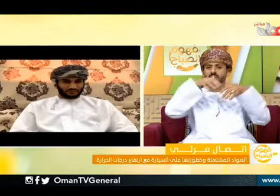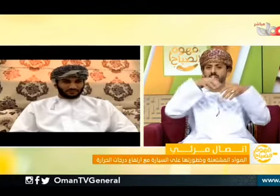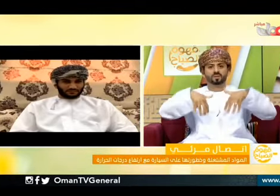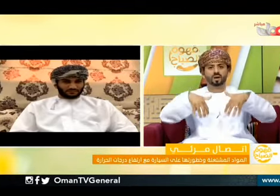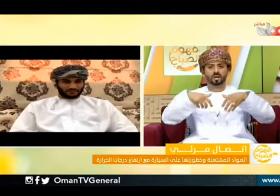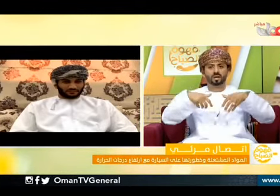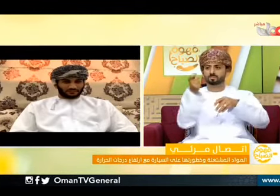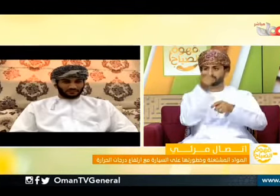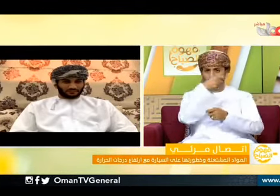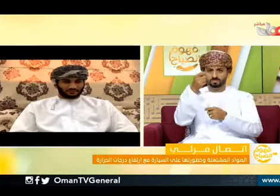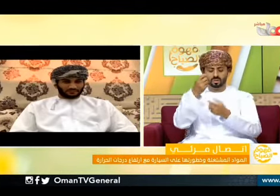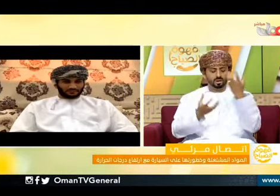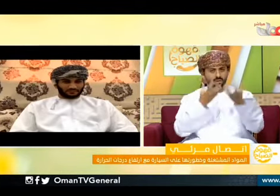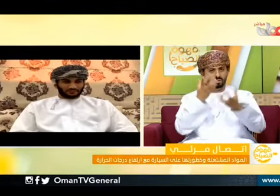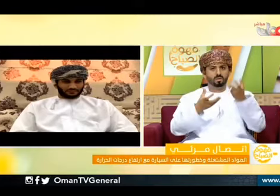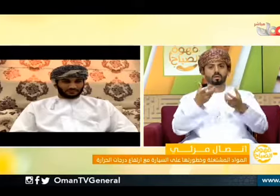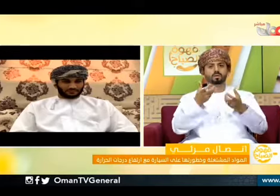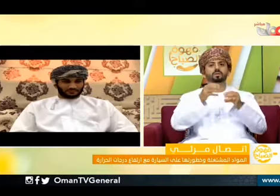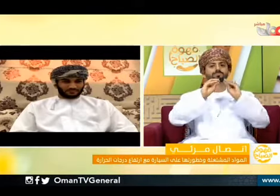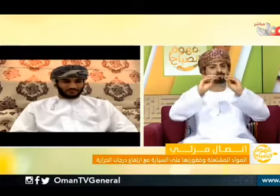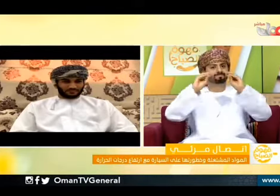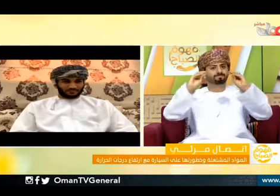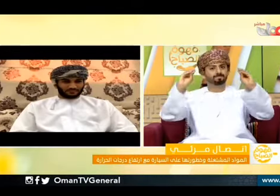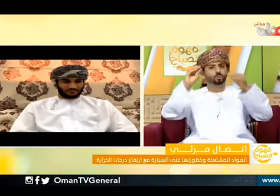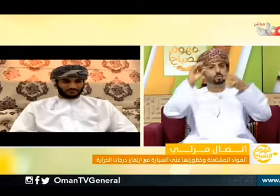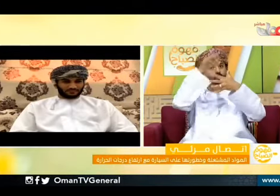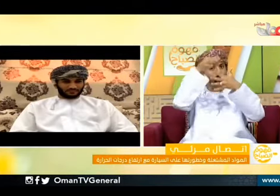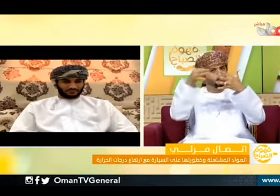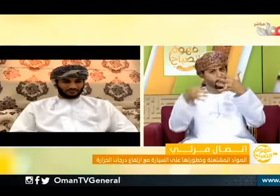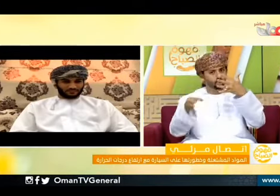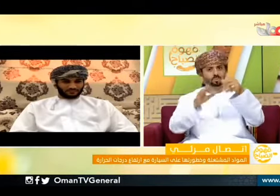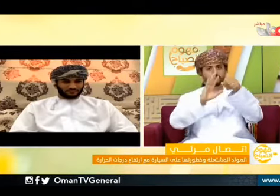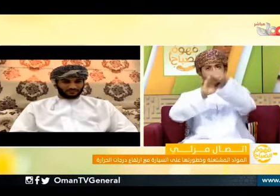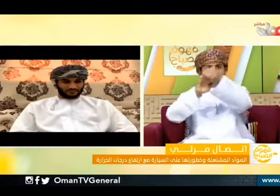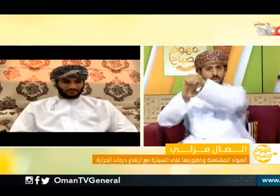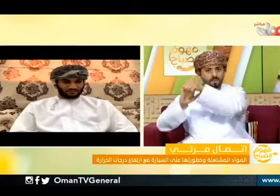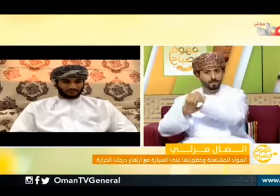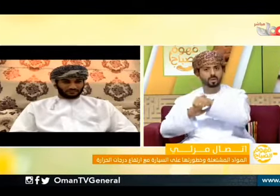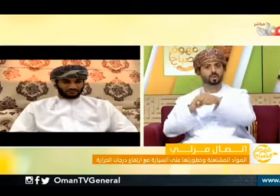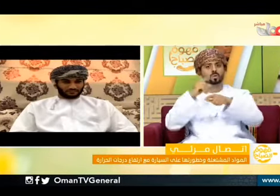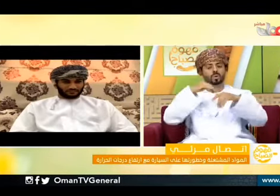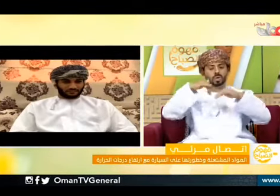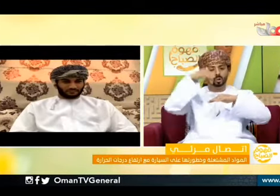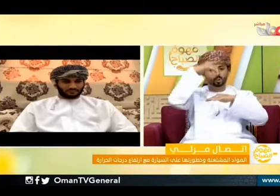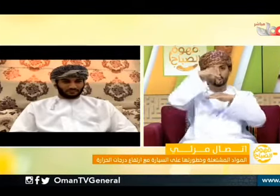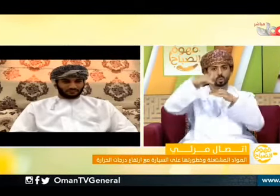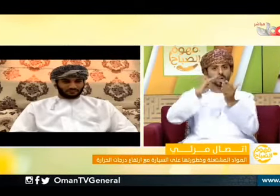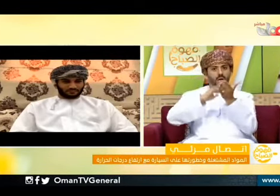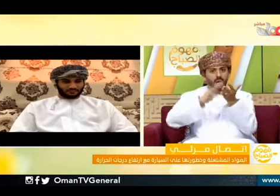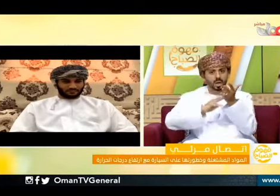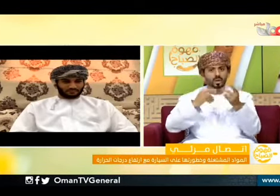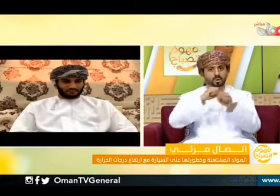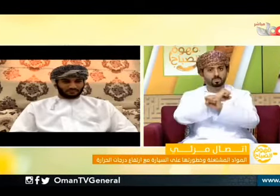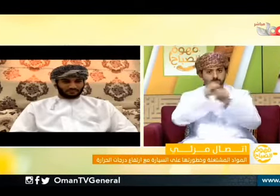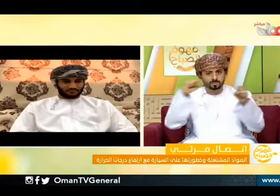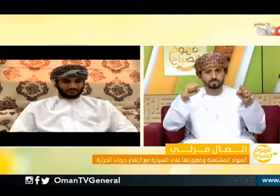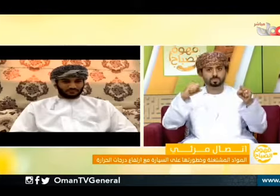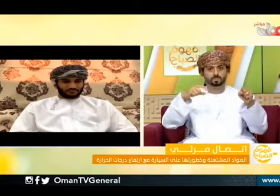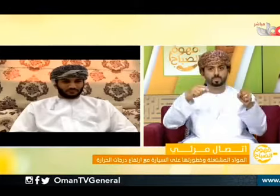عن أيضا الهيئة العامة للدفاع المدني والإسعاف. هناك إجراءات تتخذها